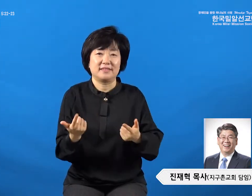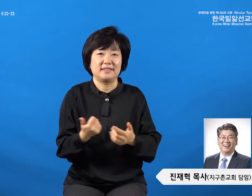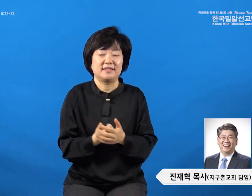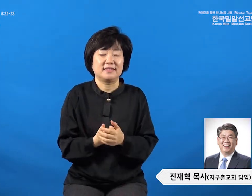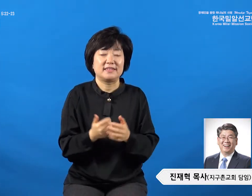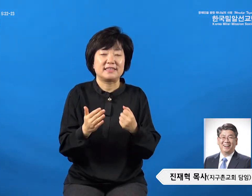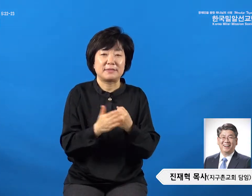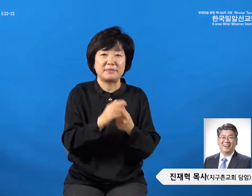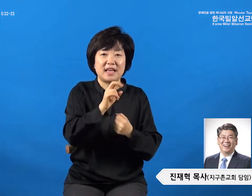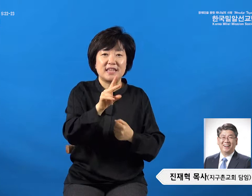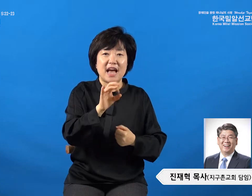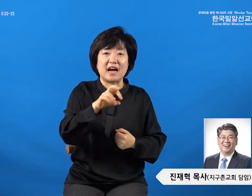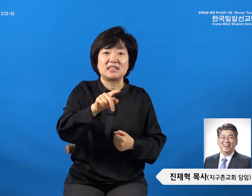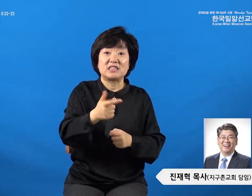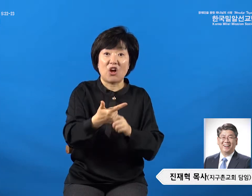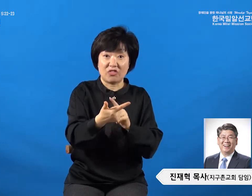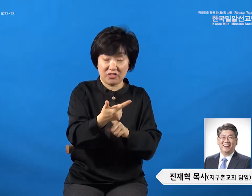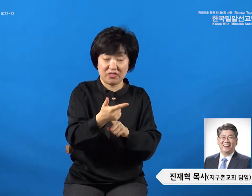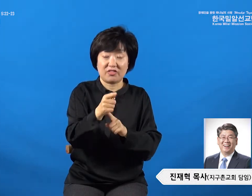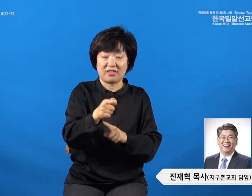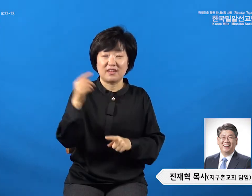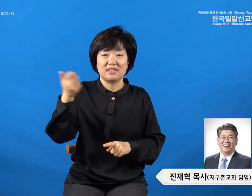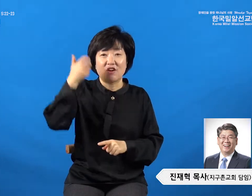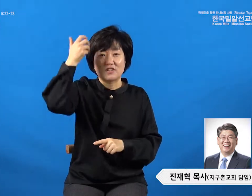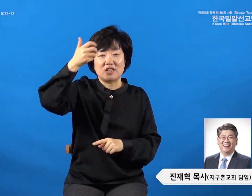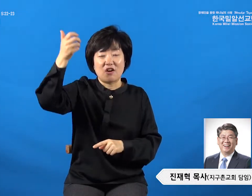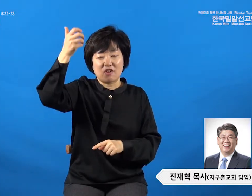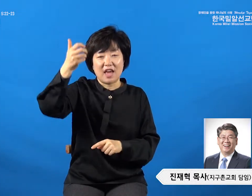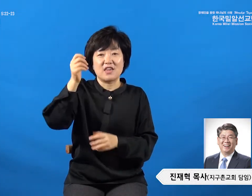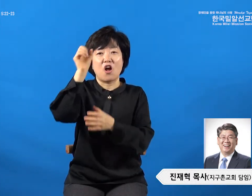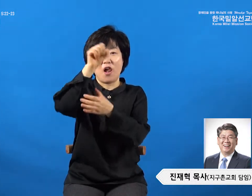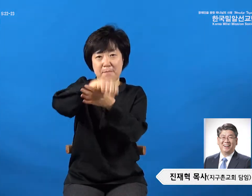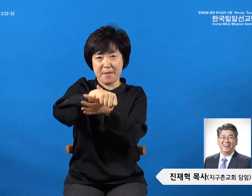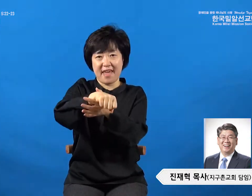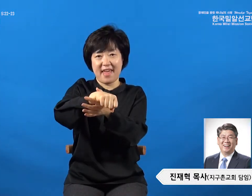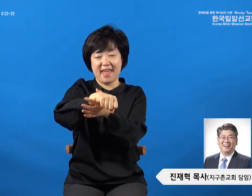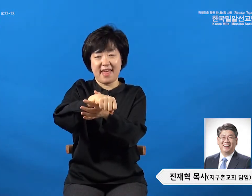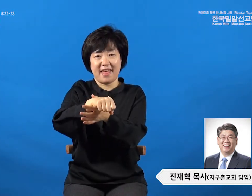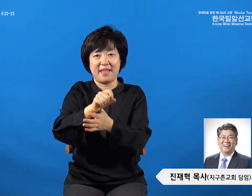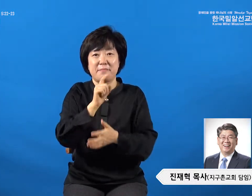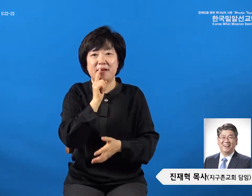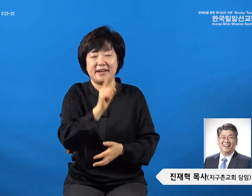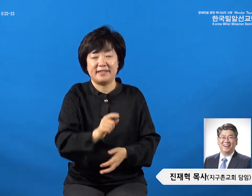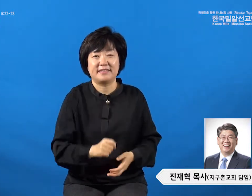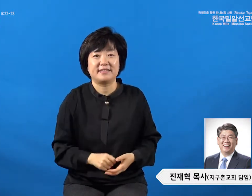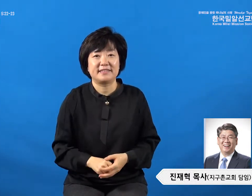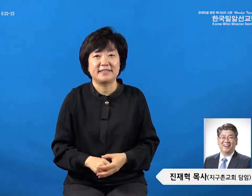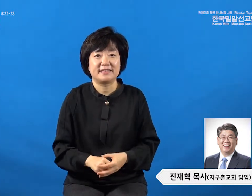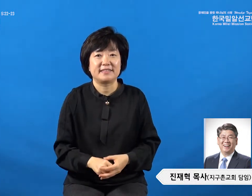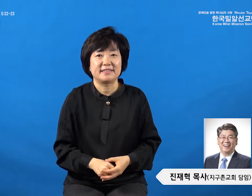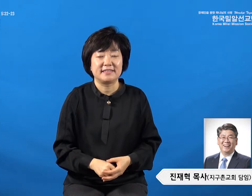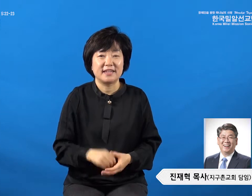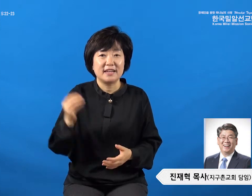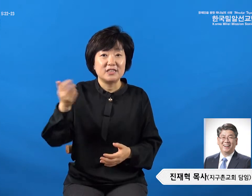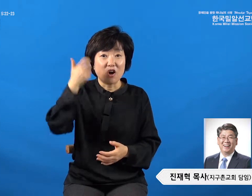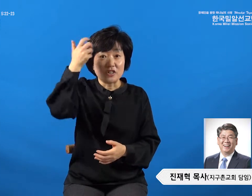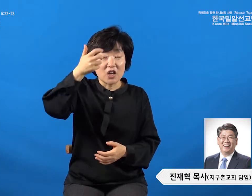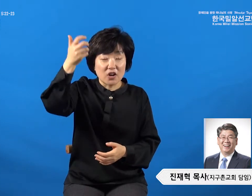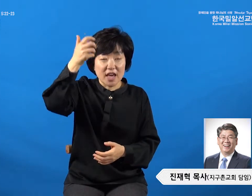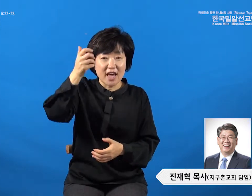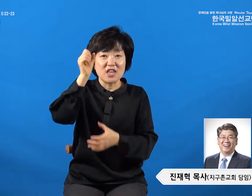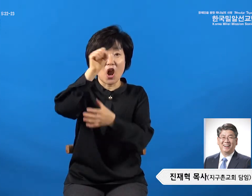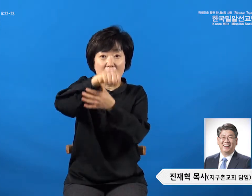오늘 이 양선을 바로 성령의 열매다라고 우리 가운데 말씀하고 있습니다.